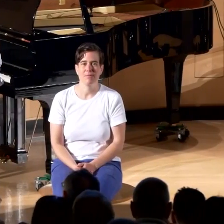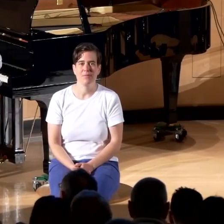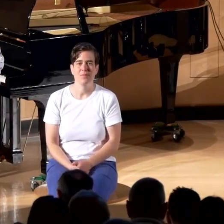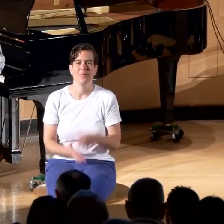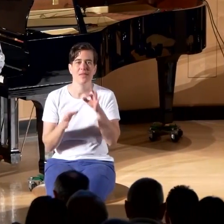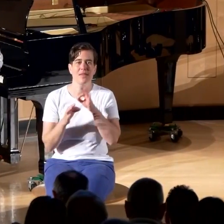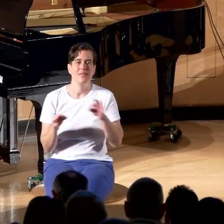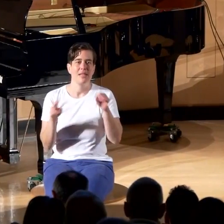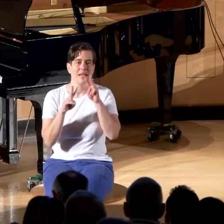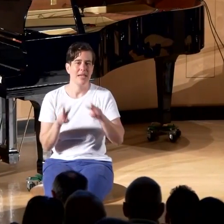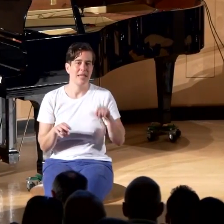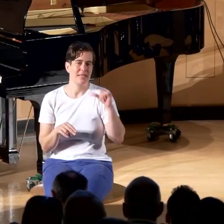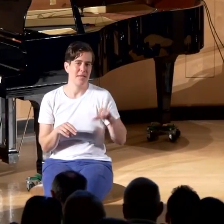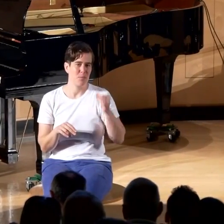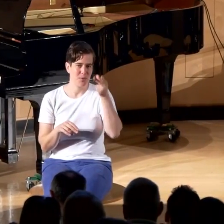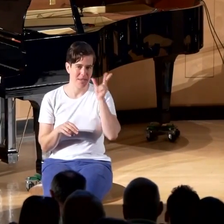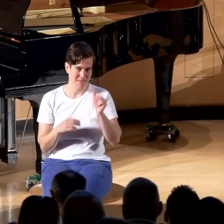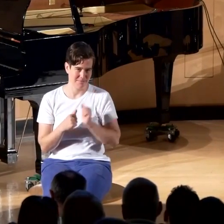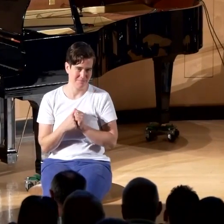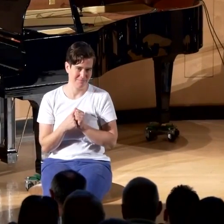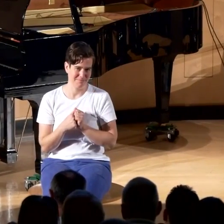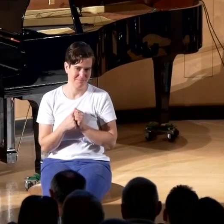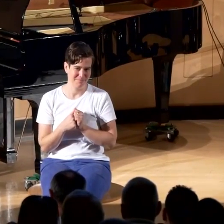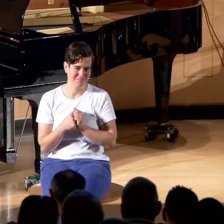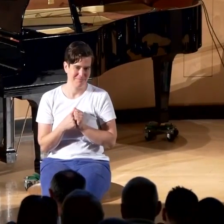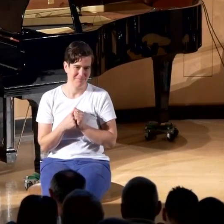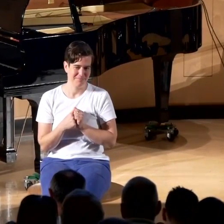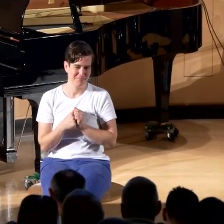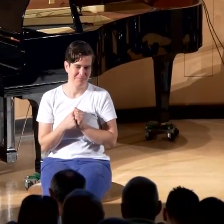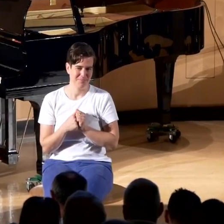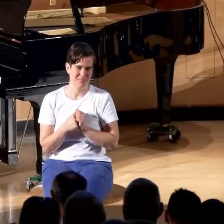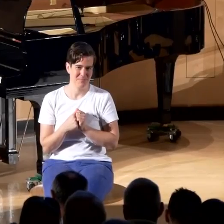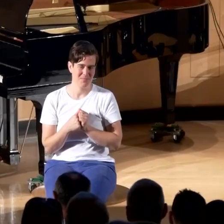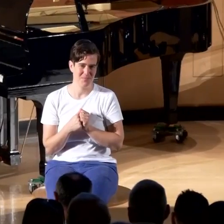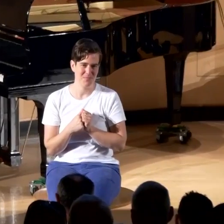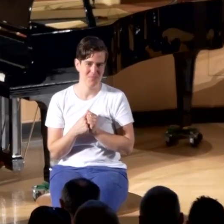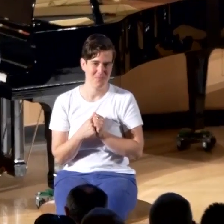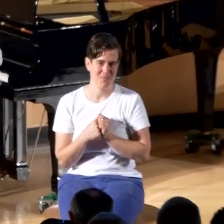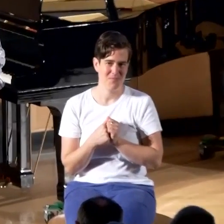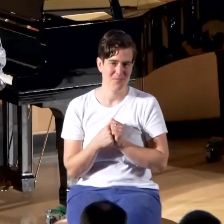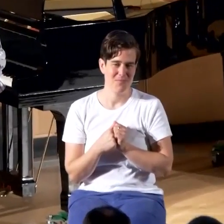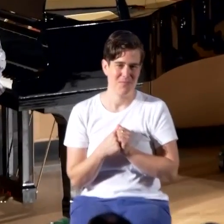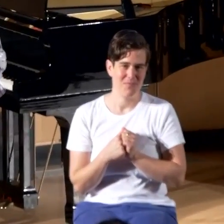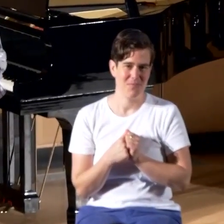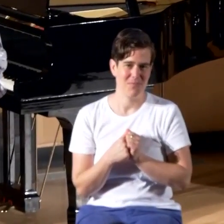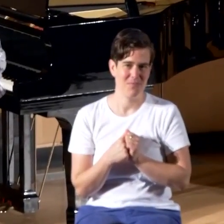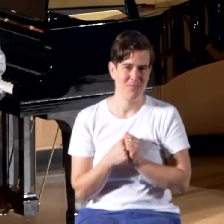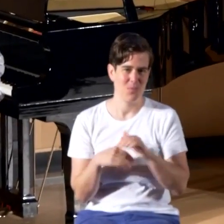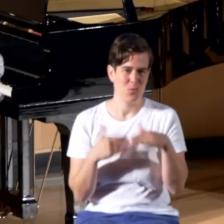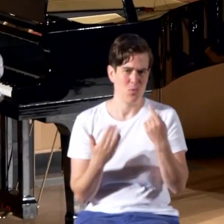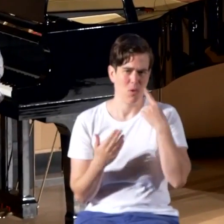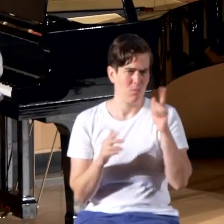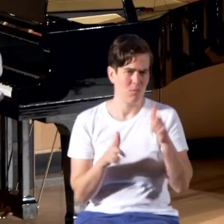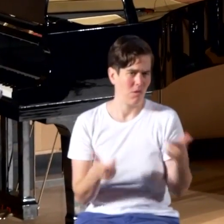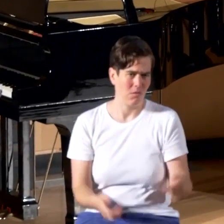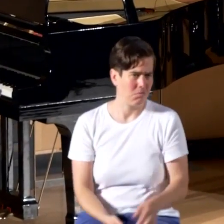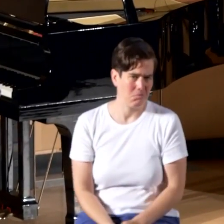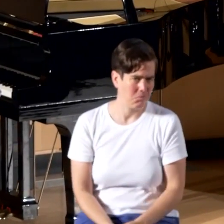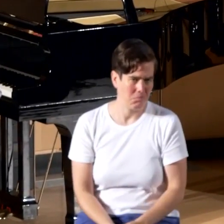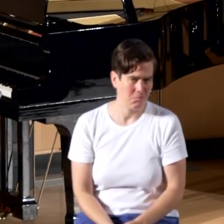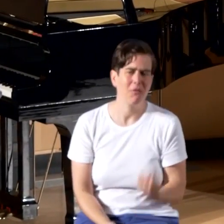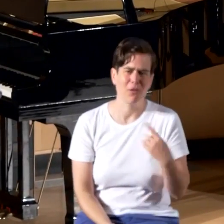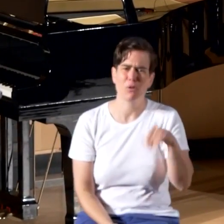Sehr geehrte Damen und Herren, haben wir, glaube ich, nicht. Ich